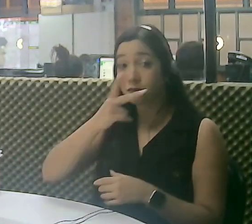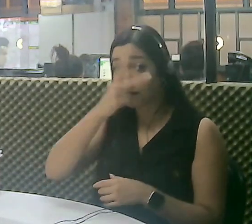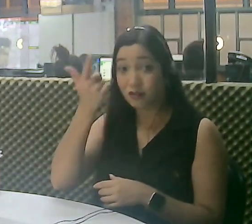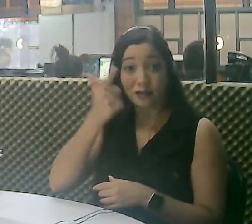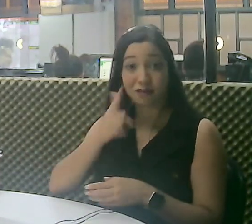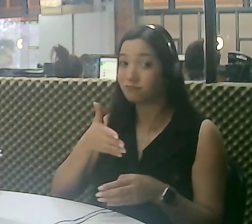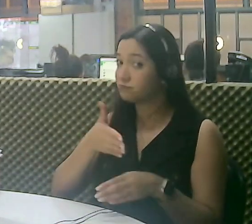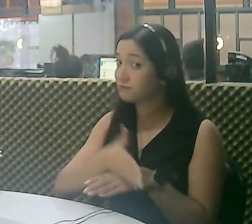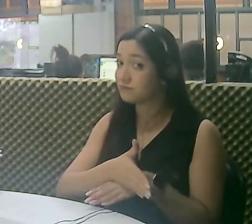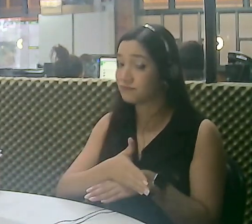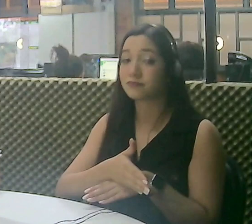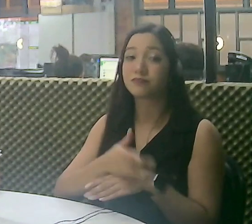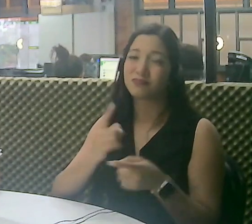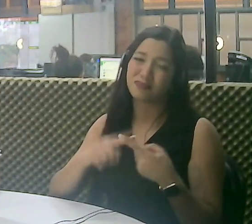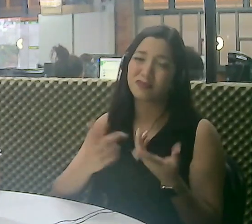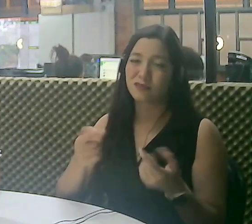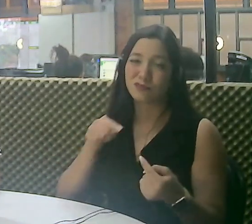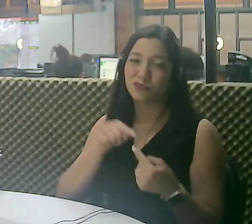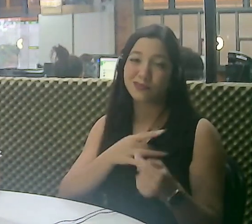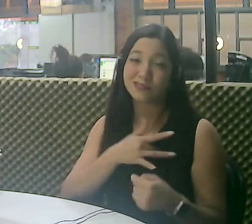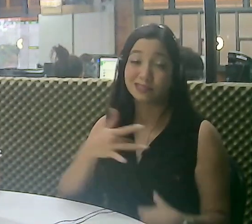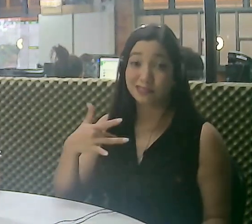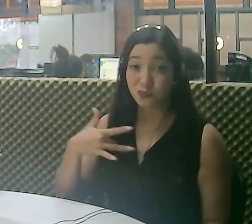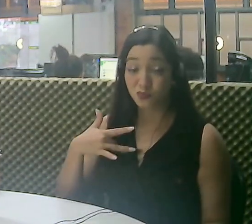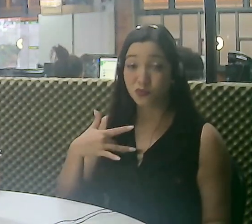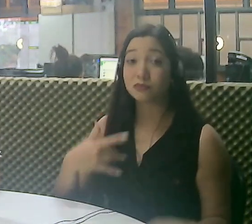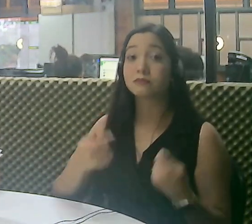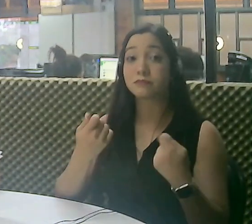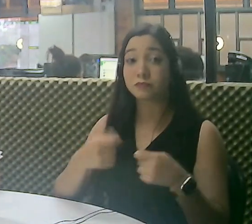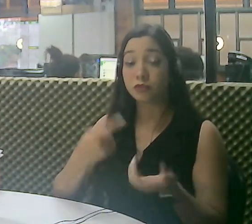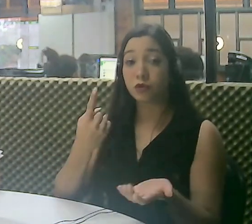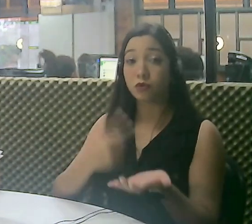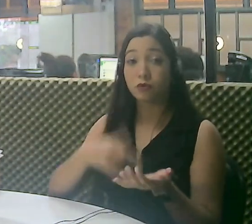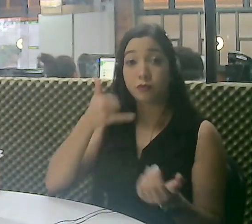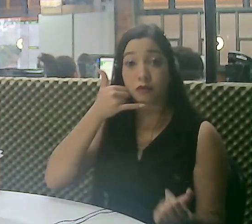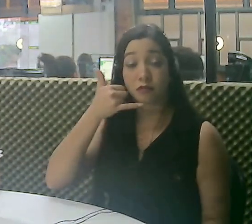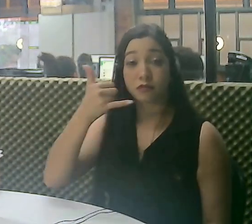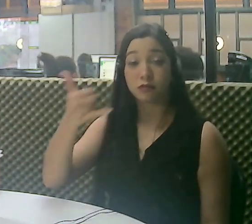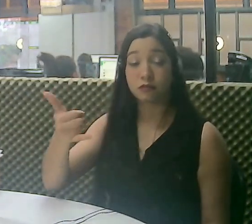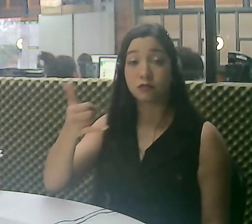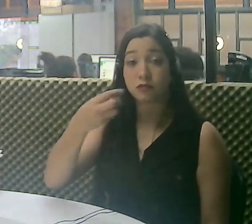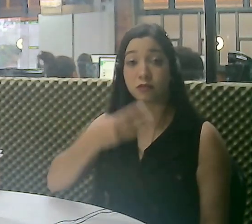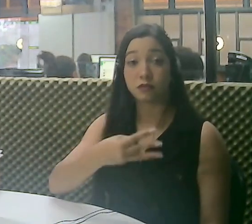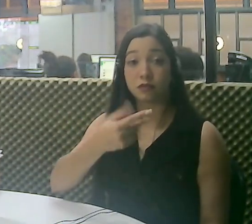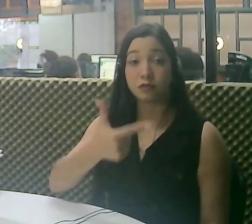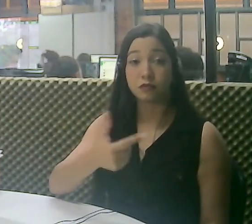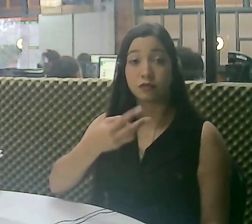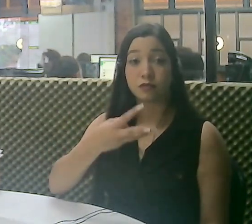puder comparecer ao IPREMO por razões de saúde, é necessário entrar em contato pelo